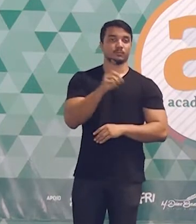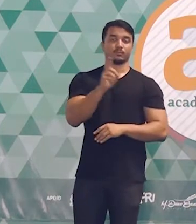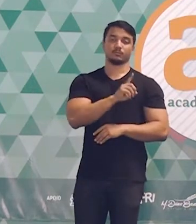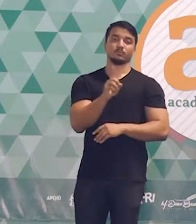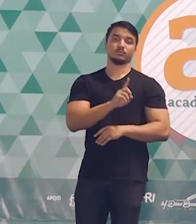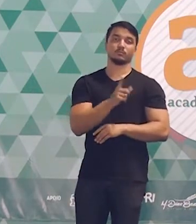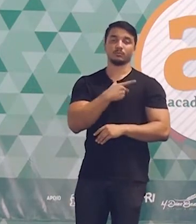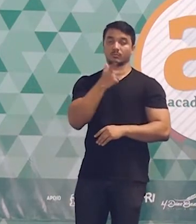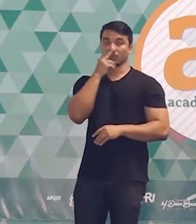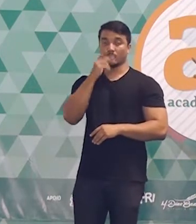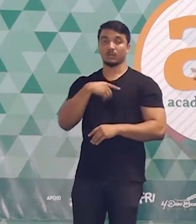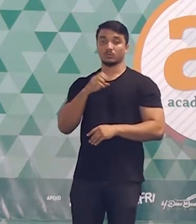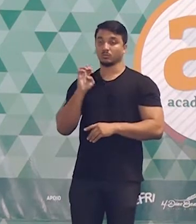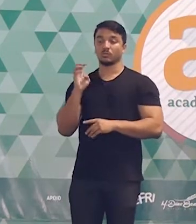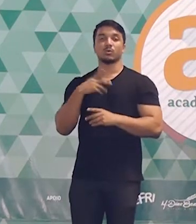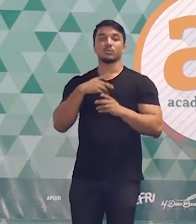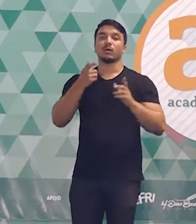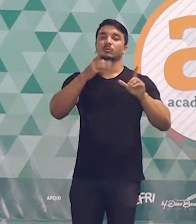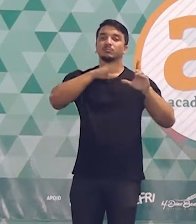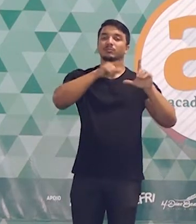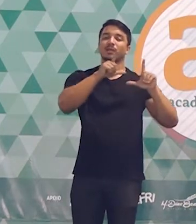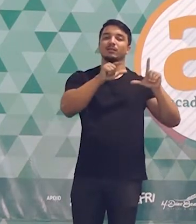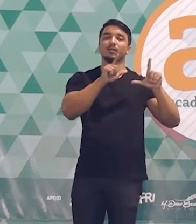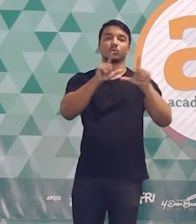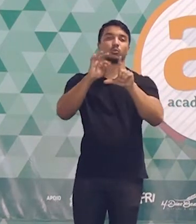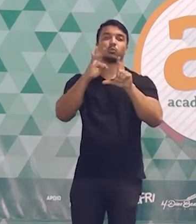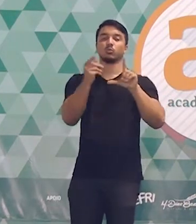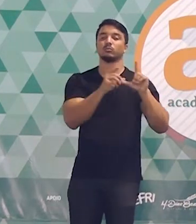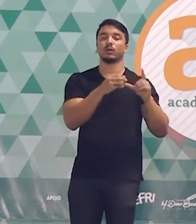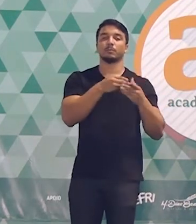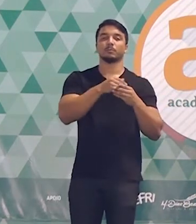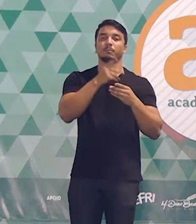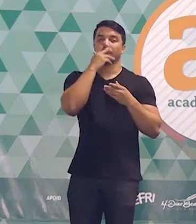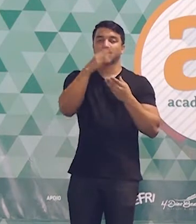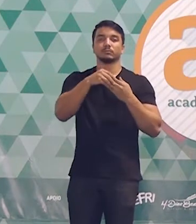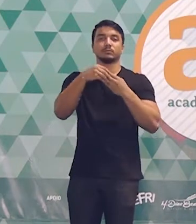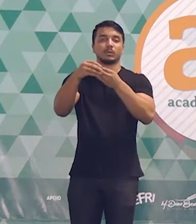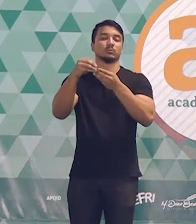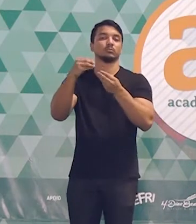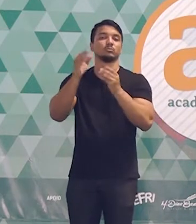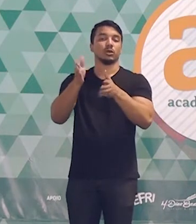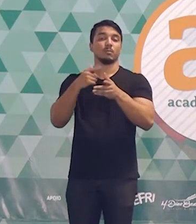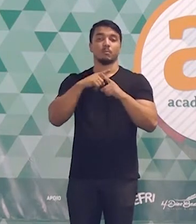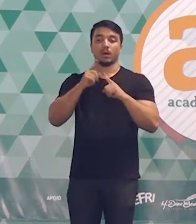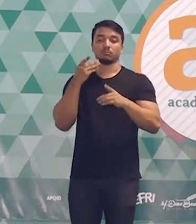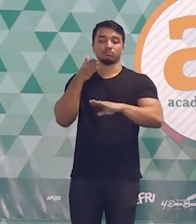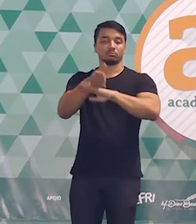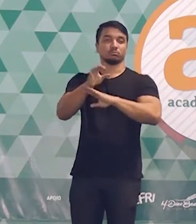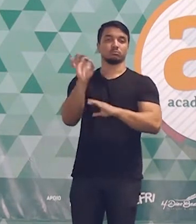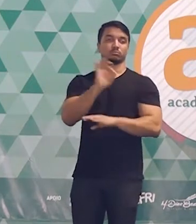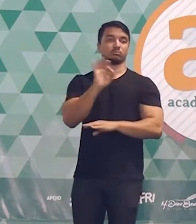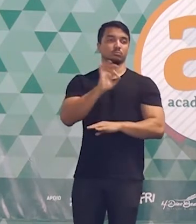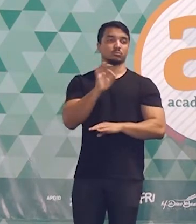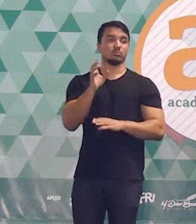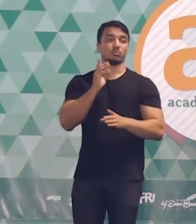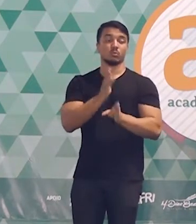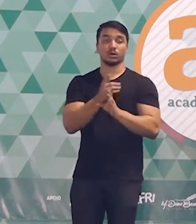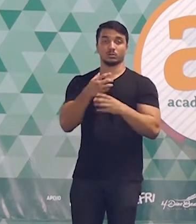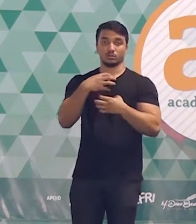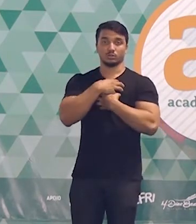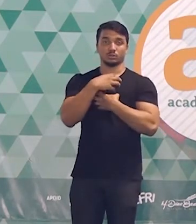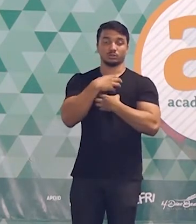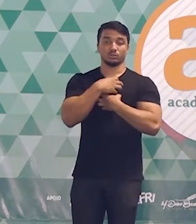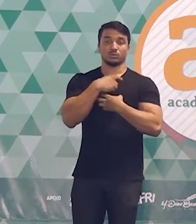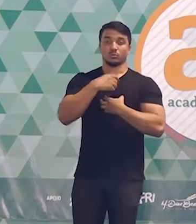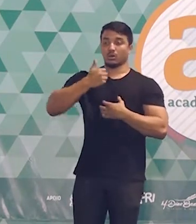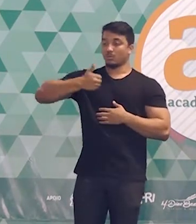exposição. Mandou os quadros, mas não compareceu. Porque ela estava realmente muito sentida, porque a